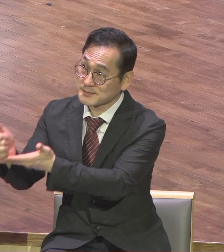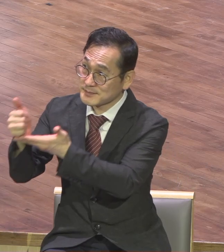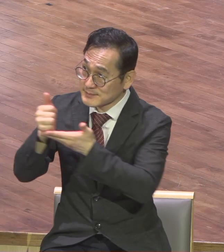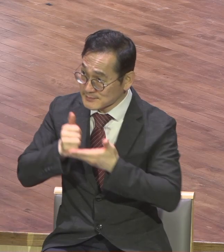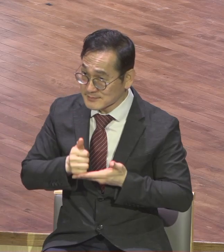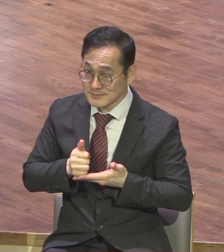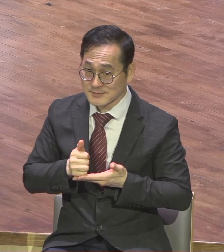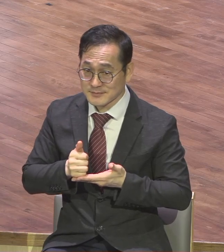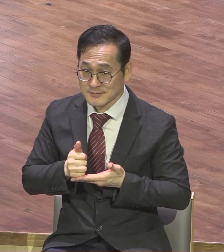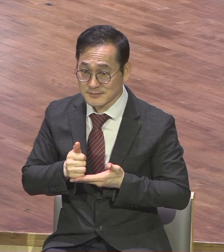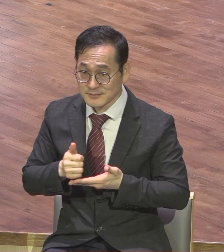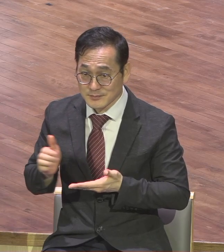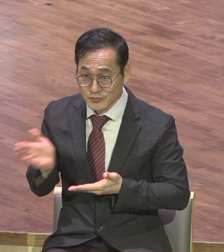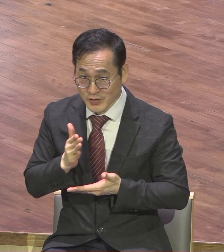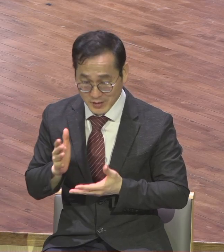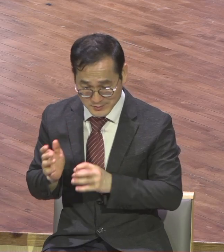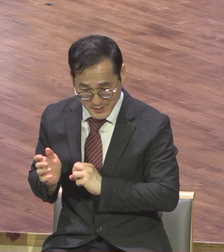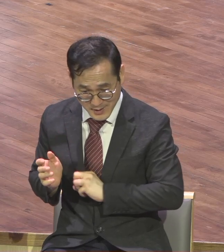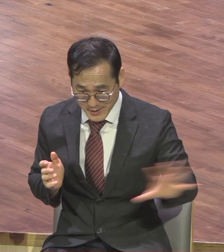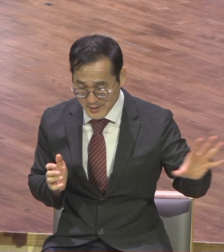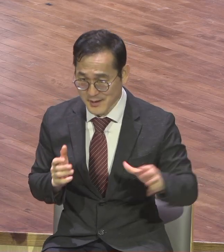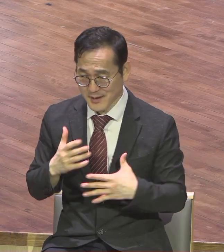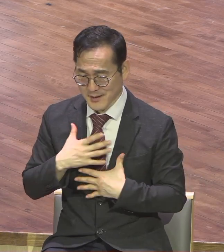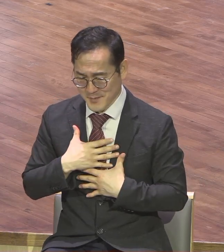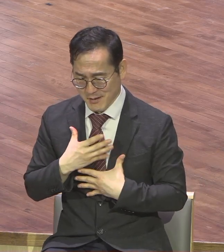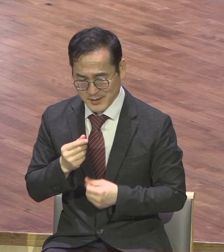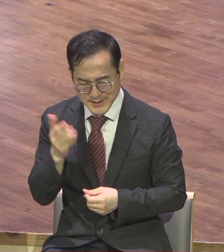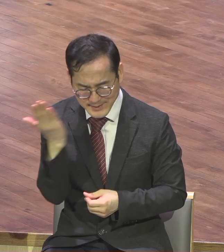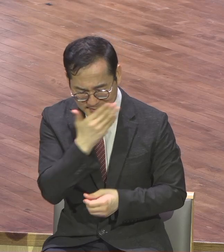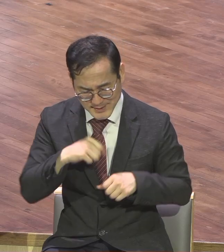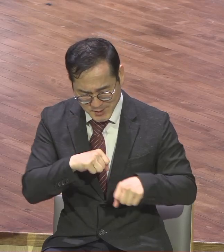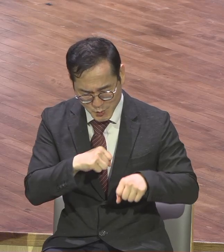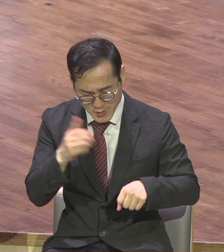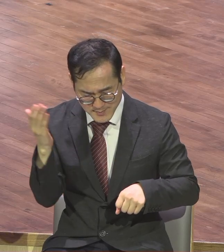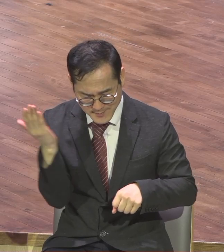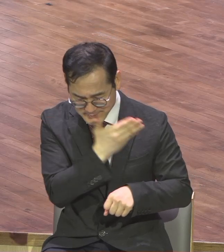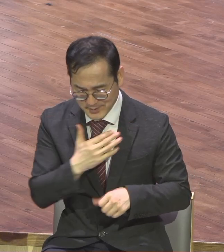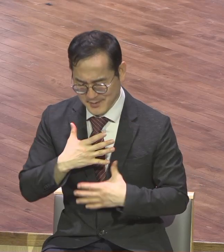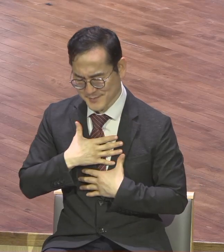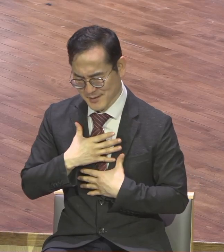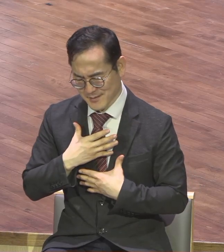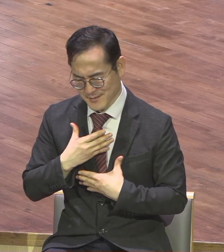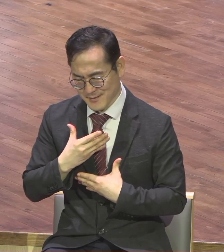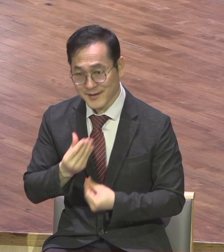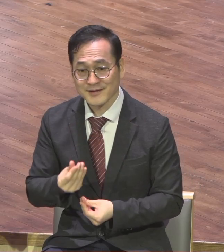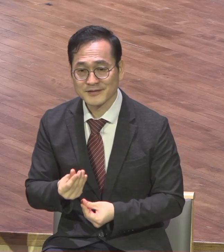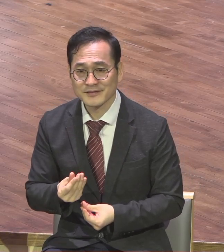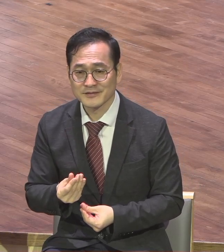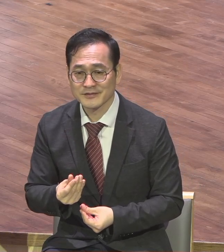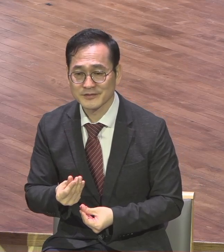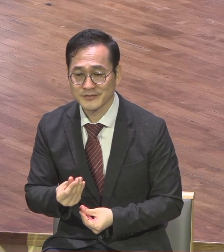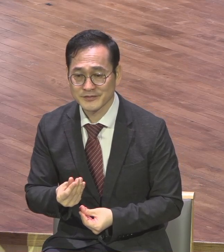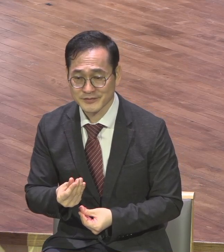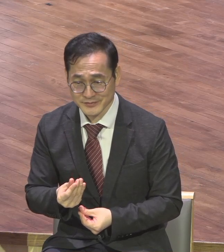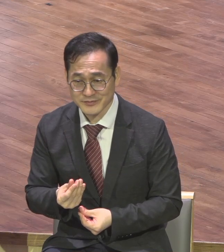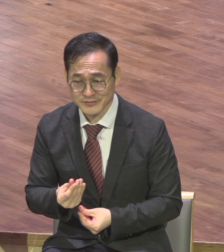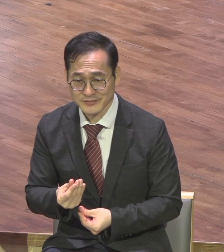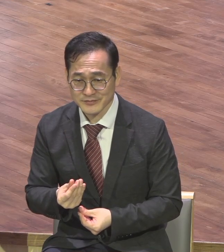믿고 복음을 깨닫고 나니까 내게 다 청소되고 그야말로 평안이 임했다.